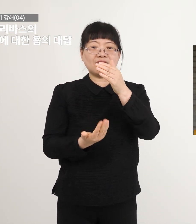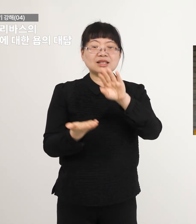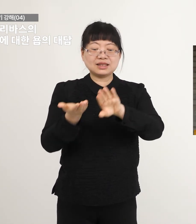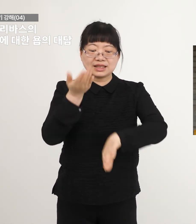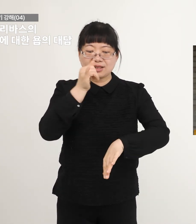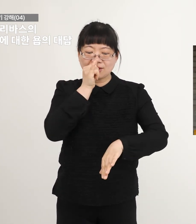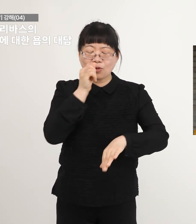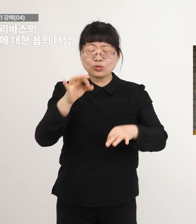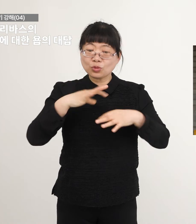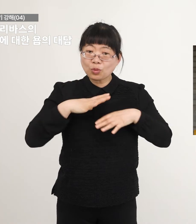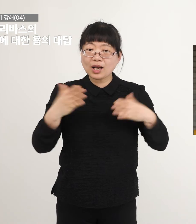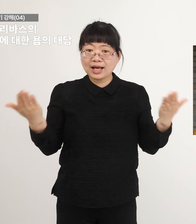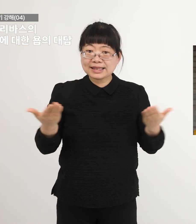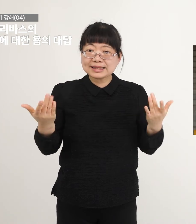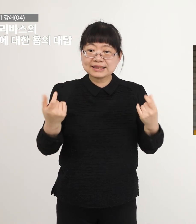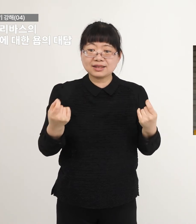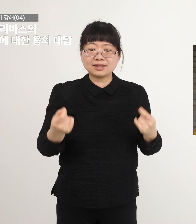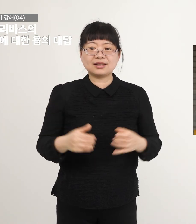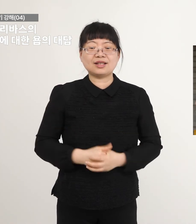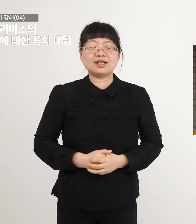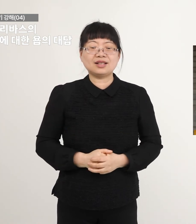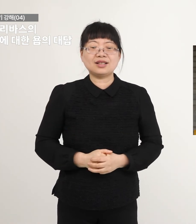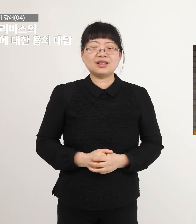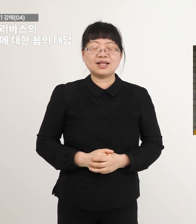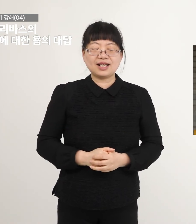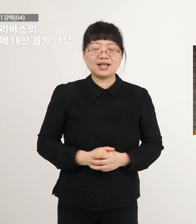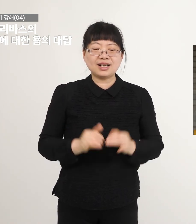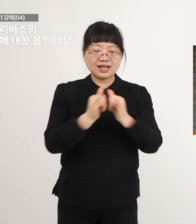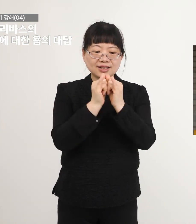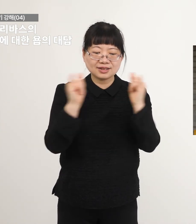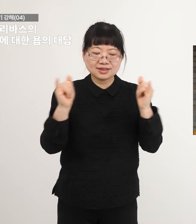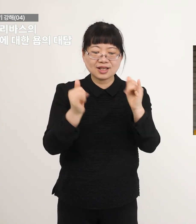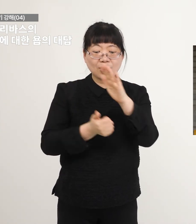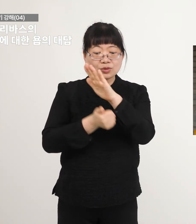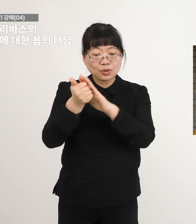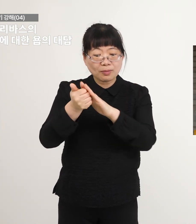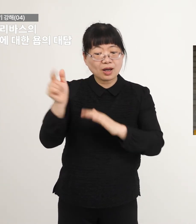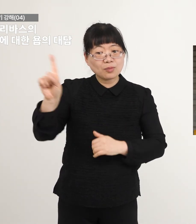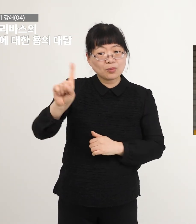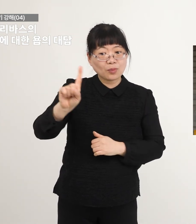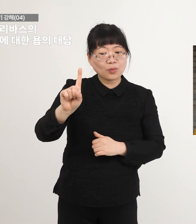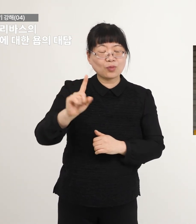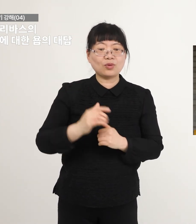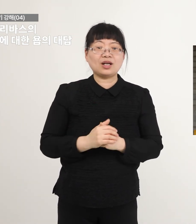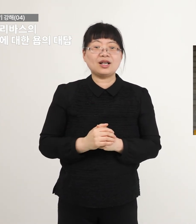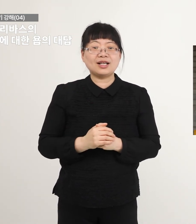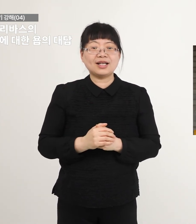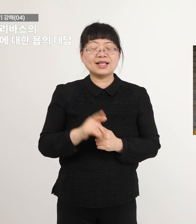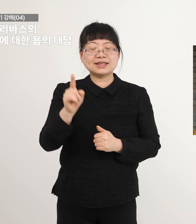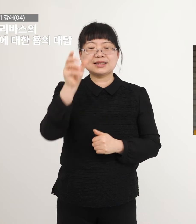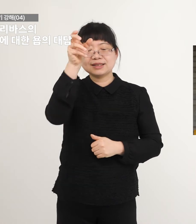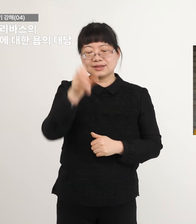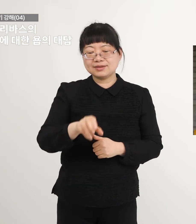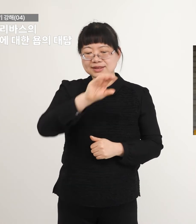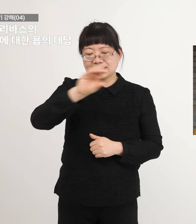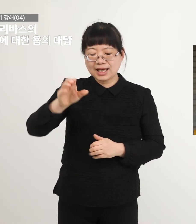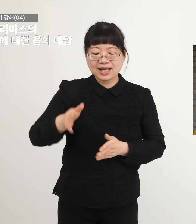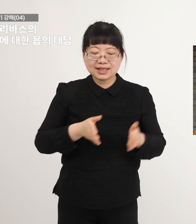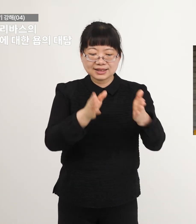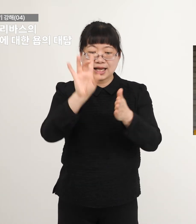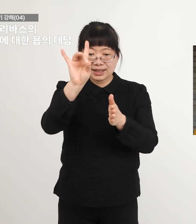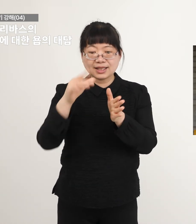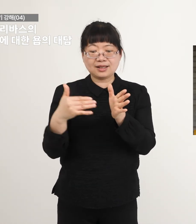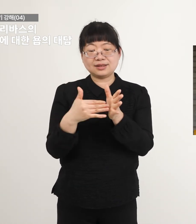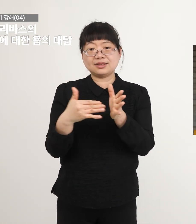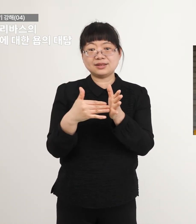놀라운 거예요. 인류의 소망은 바로 그 십자가의 길밖에는